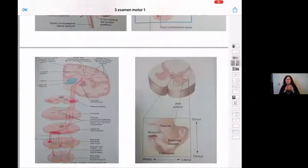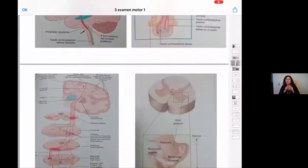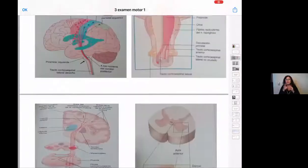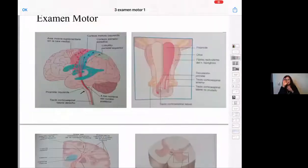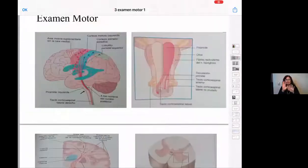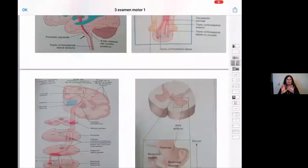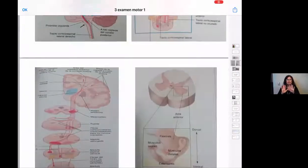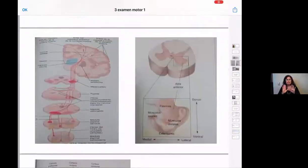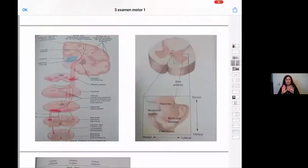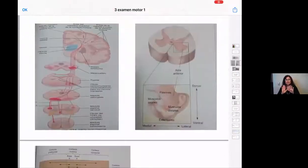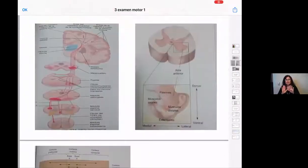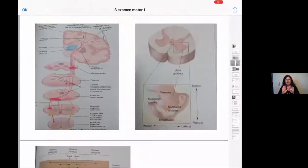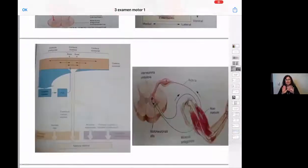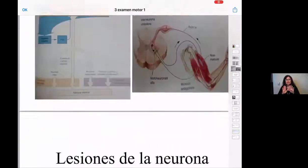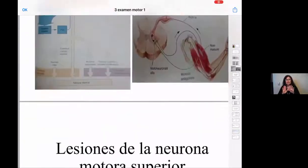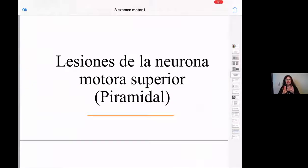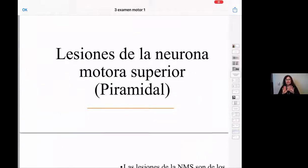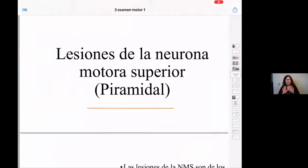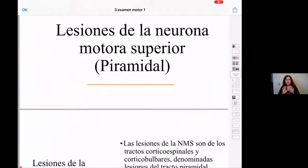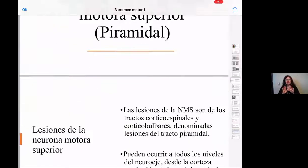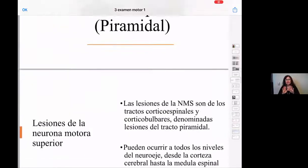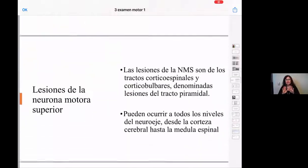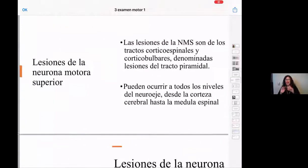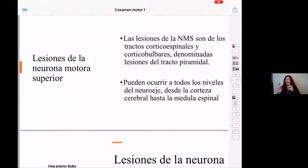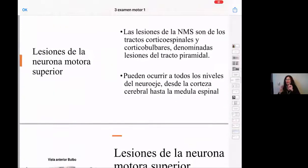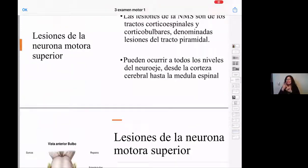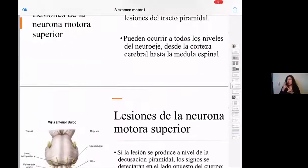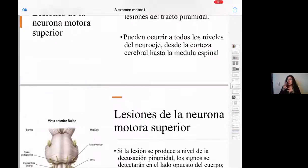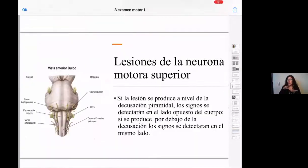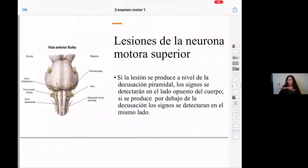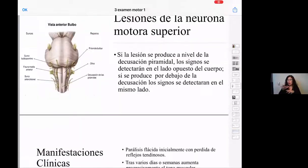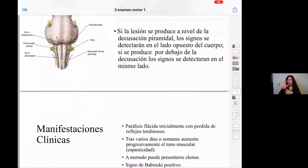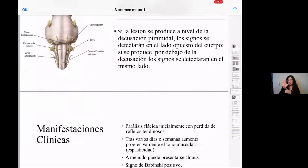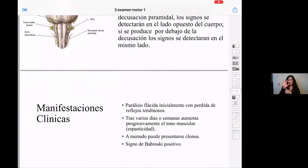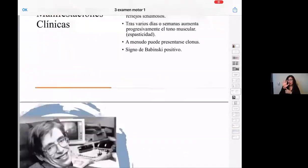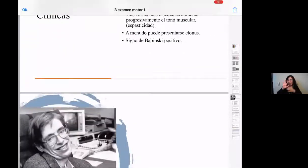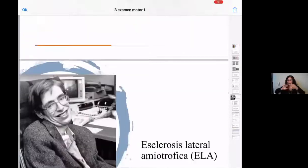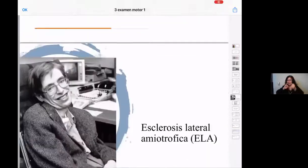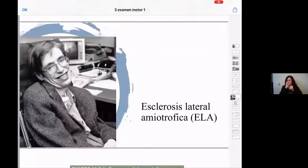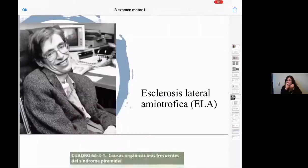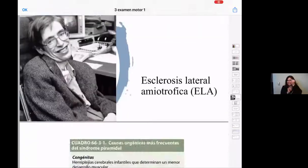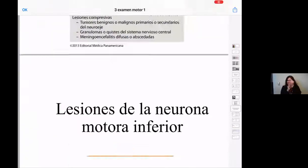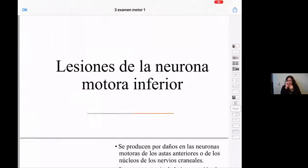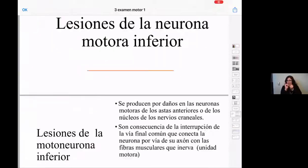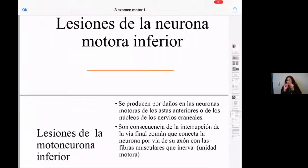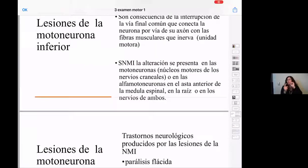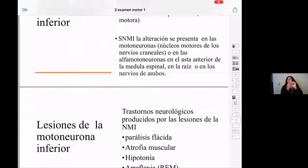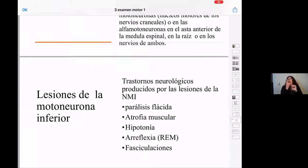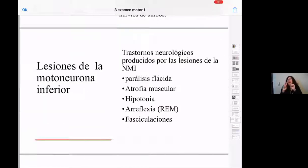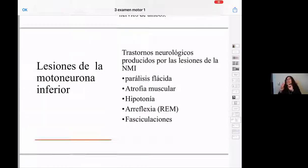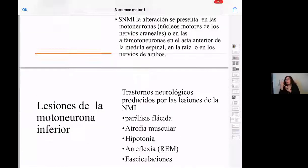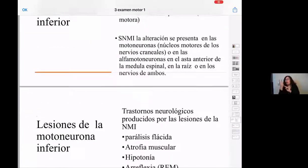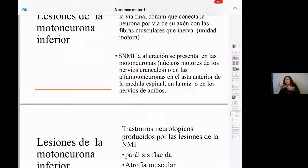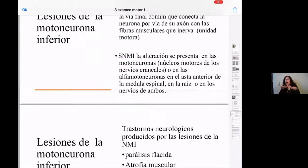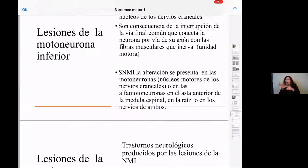ver aquí, no, hace sinapsis con la segunda motoneurona, ¿ya? A ver si lo tengo acá, me falta una